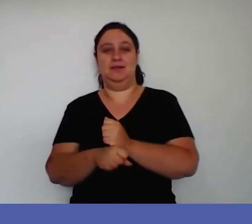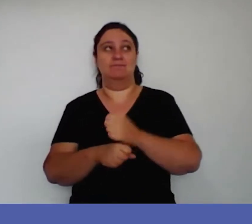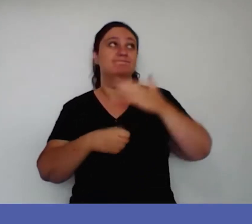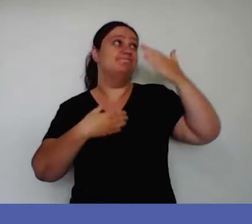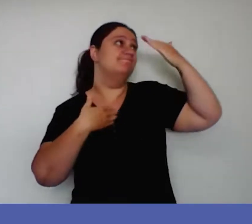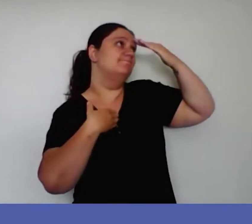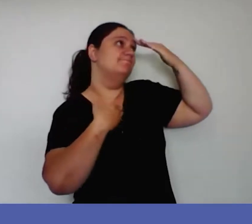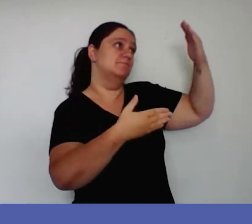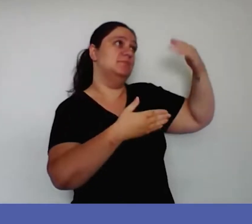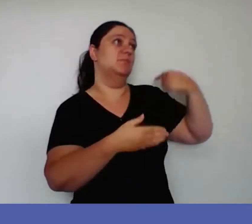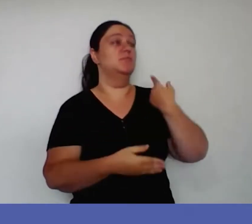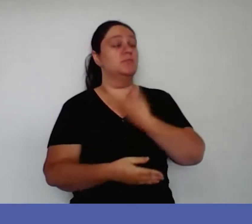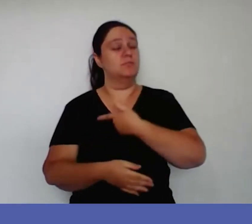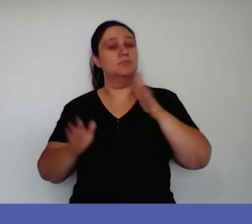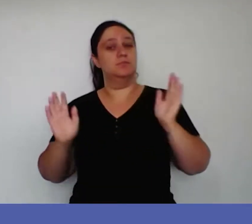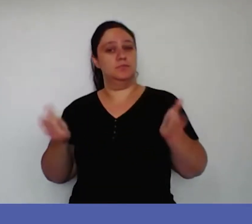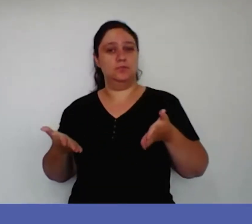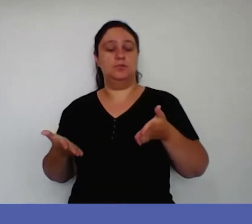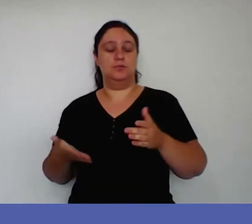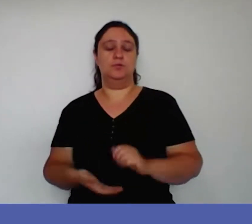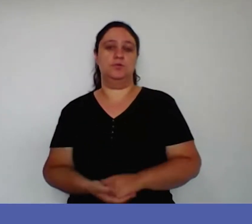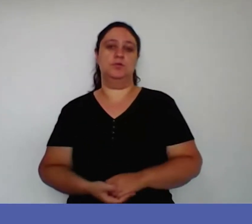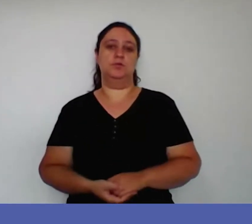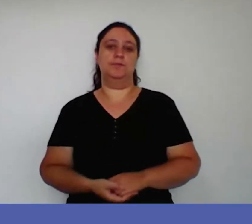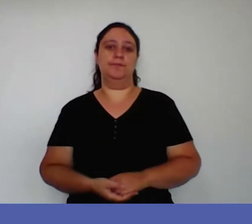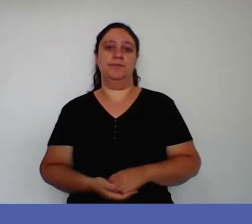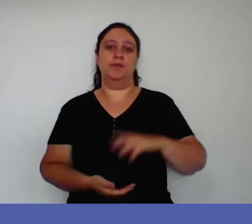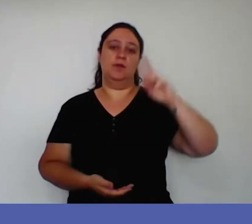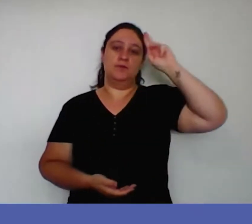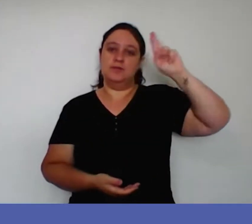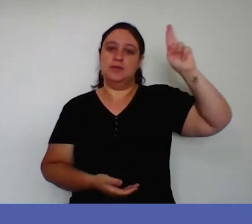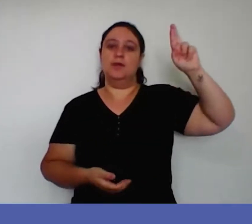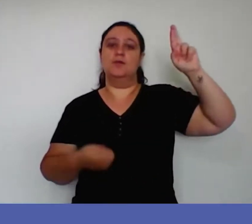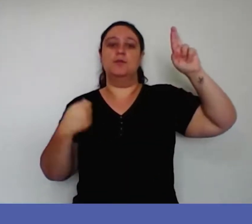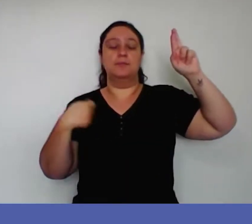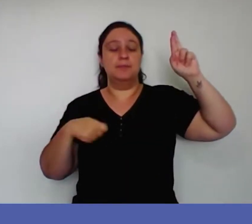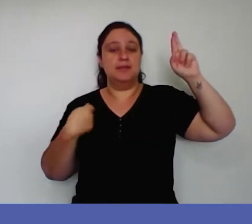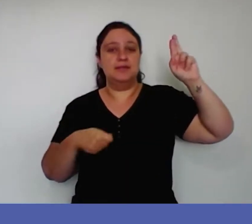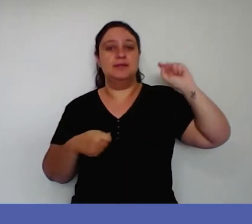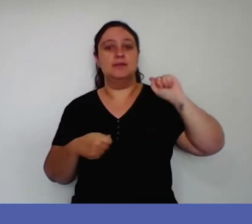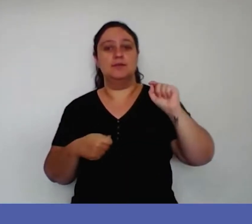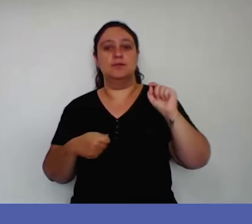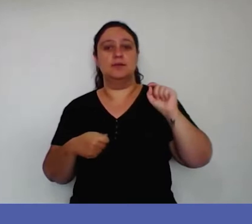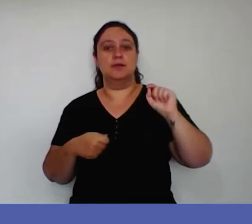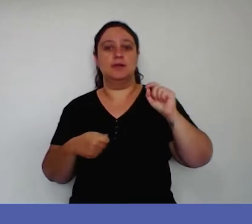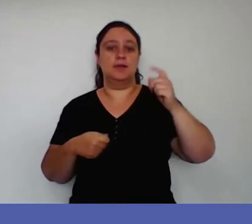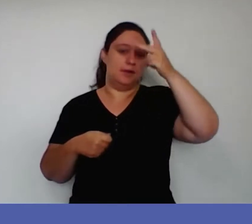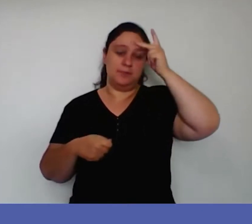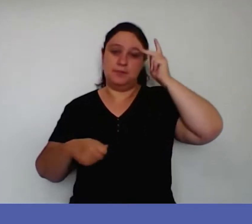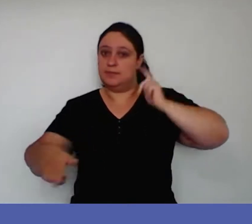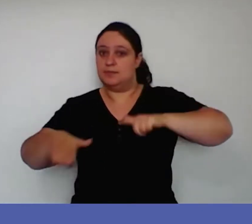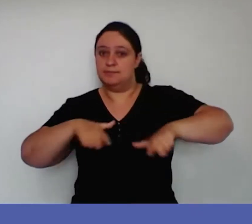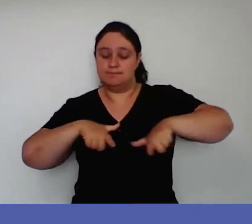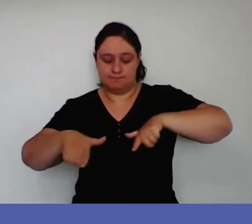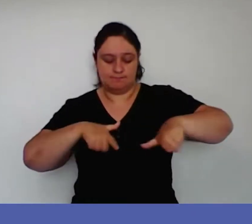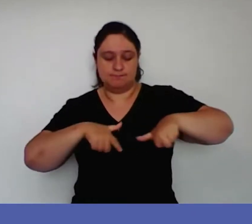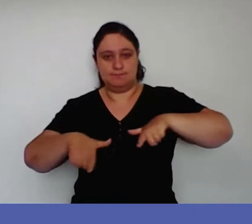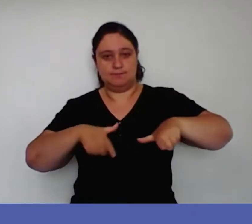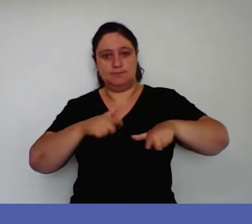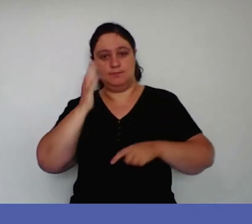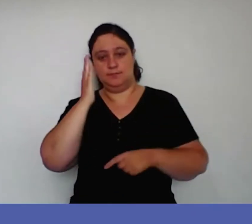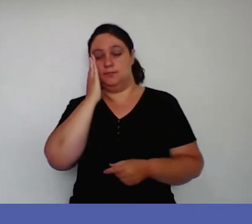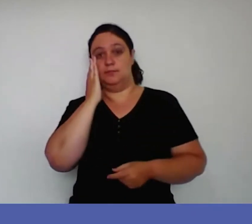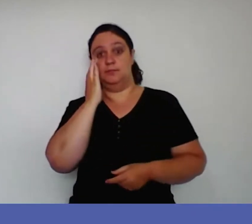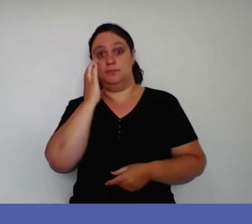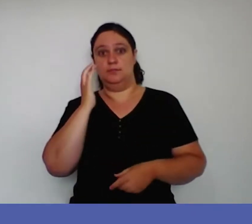fazendo hoje, e o Senhor precisa de trabalhadores. E assim vou pular